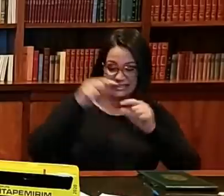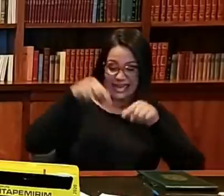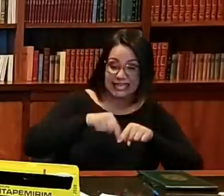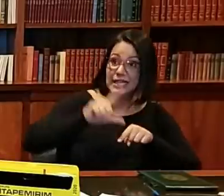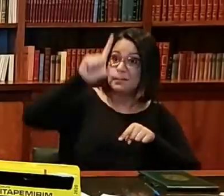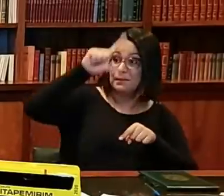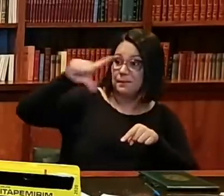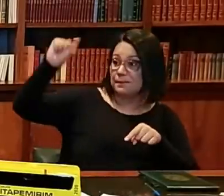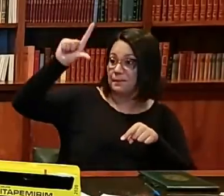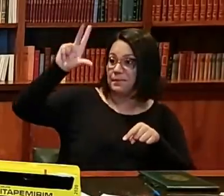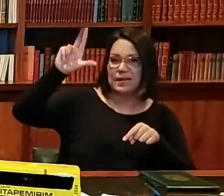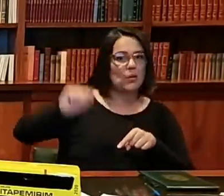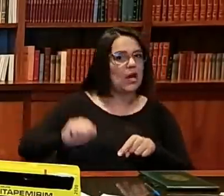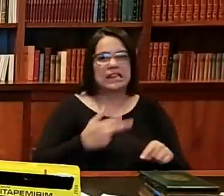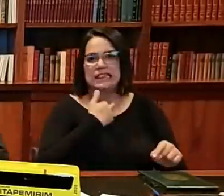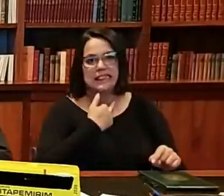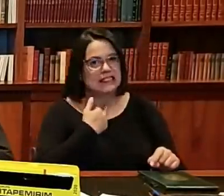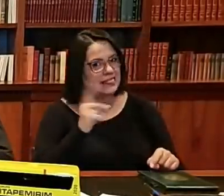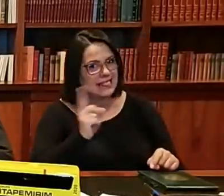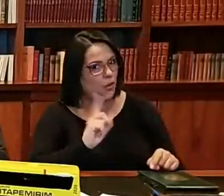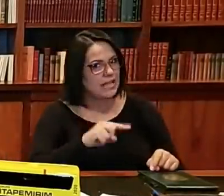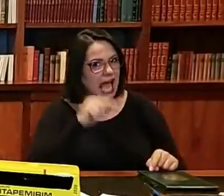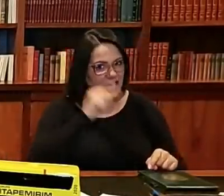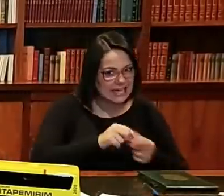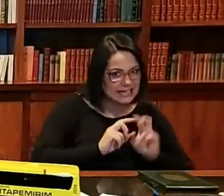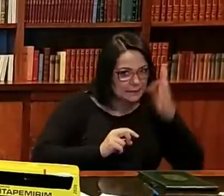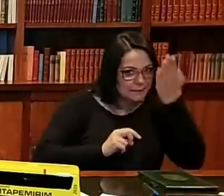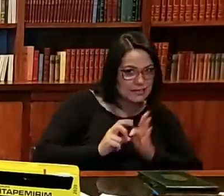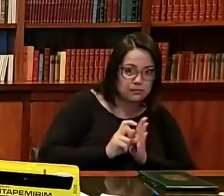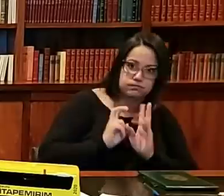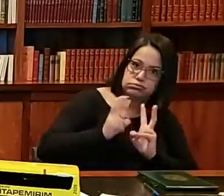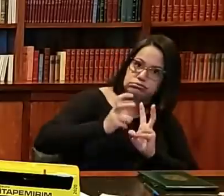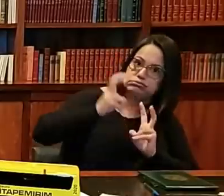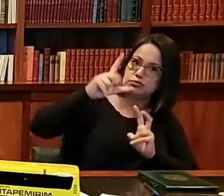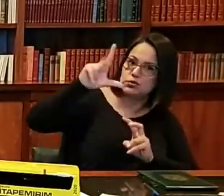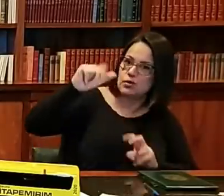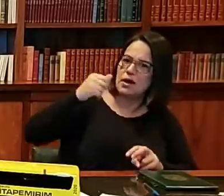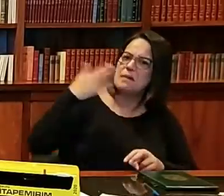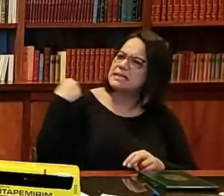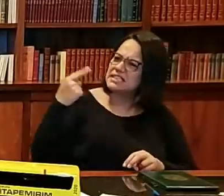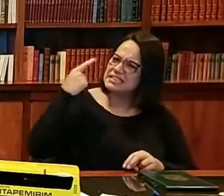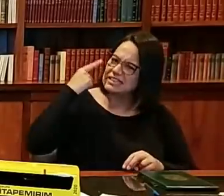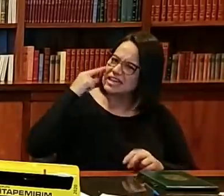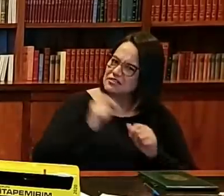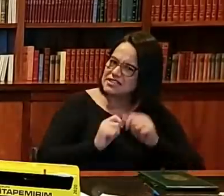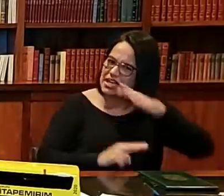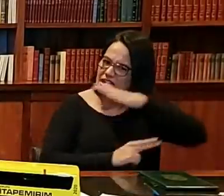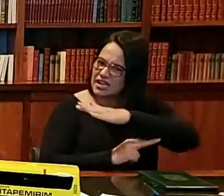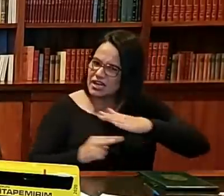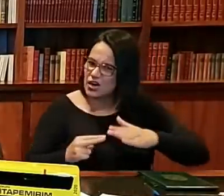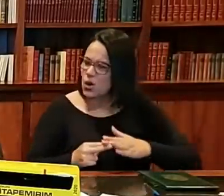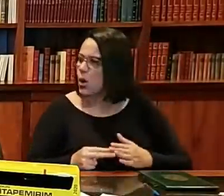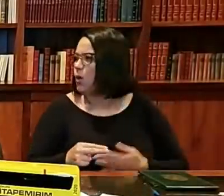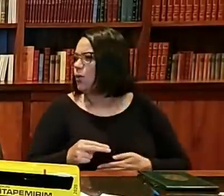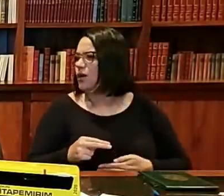não? Com o Tarcísio não faz, não? O Tarcísio não faz, não? Já que no passado, já pensaram em fazer uma ponte lá de Recife, Fernando Noronha. É isso